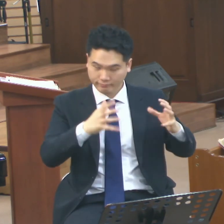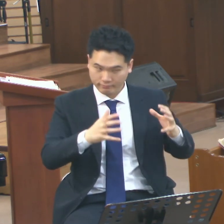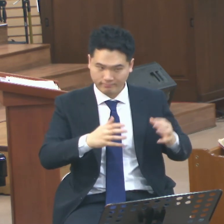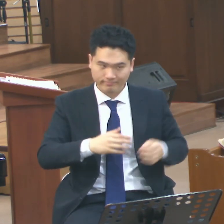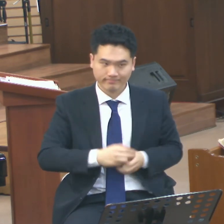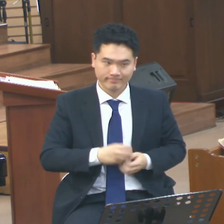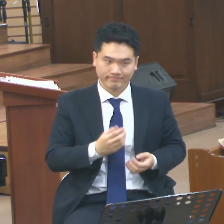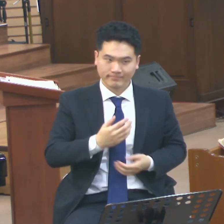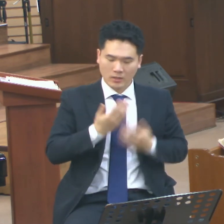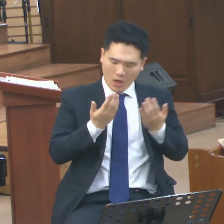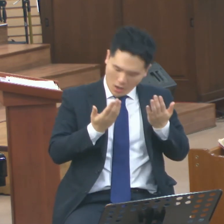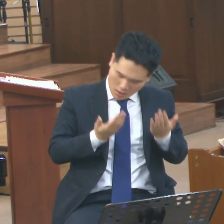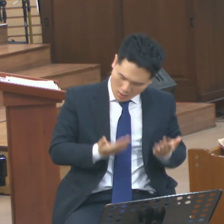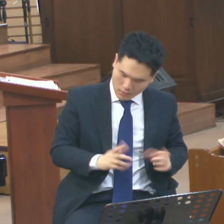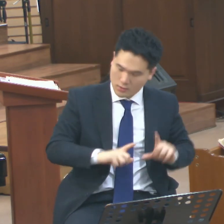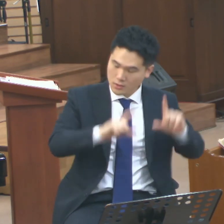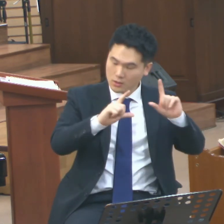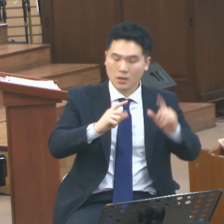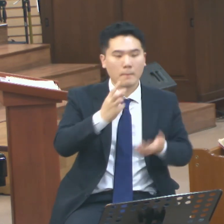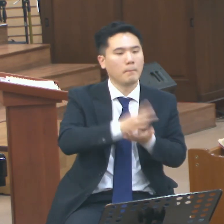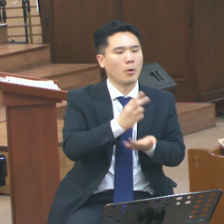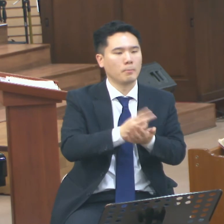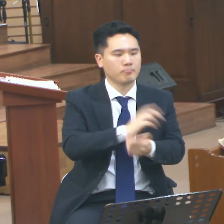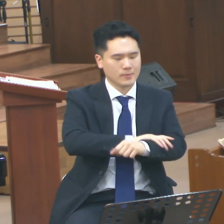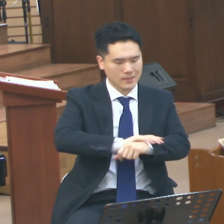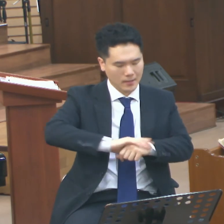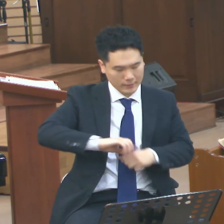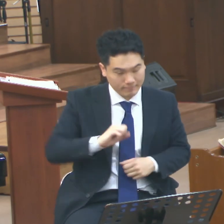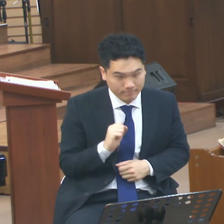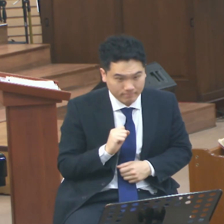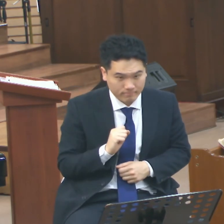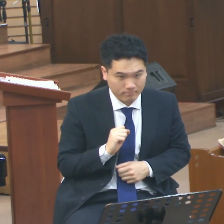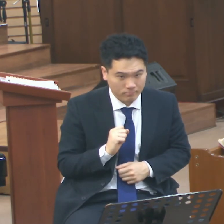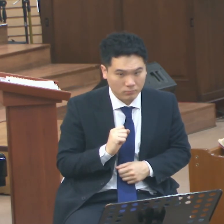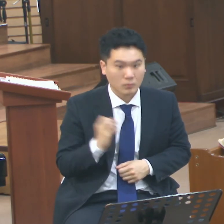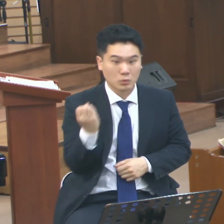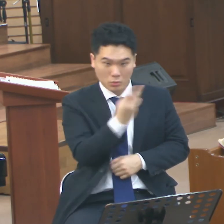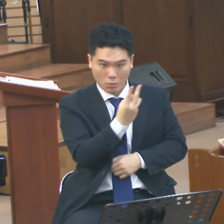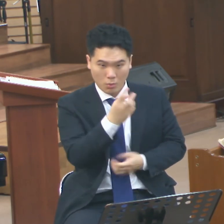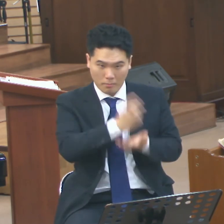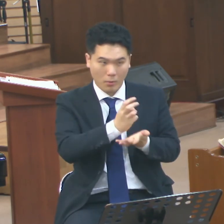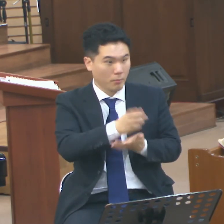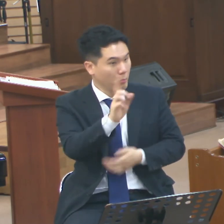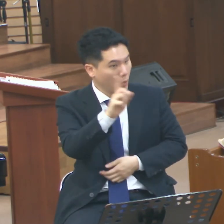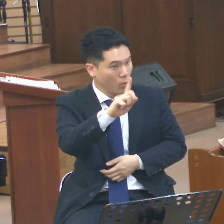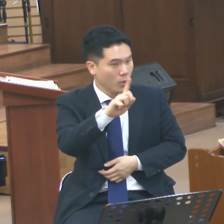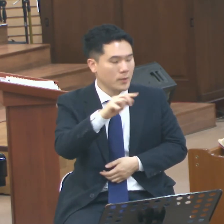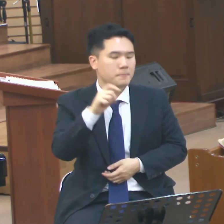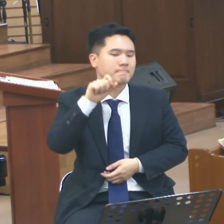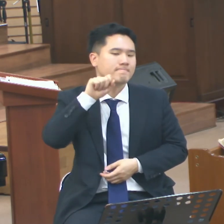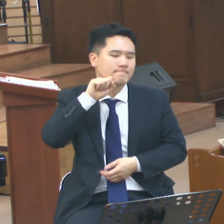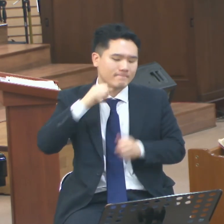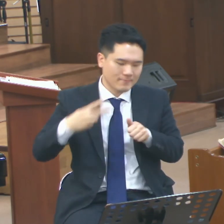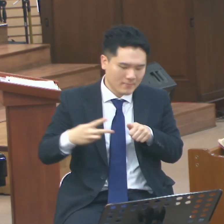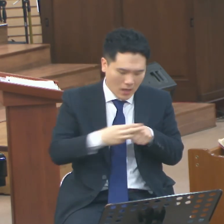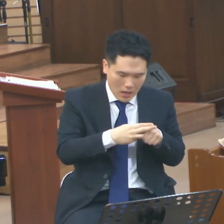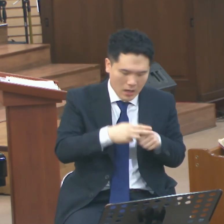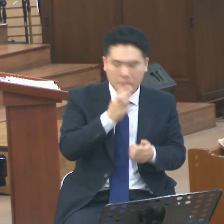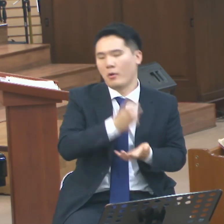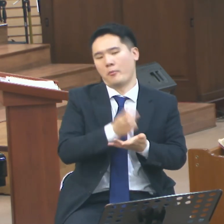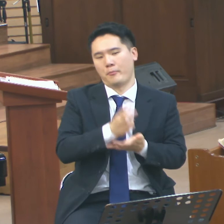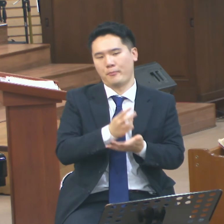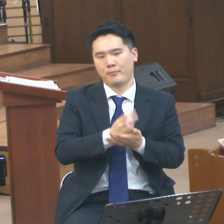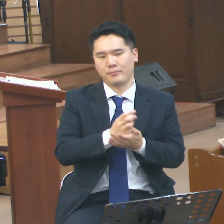열심히 지키는데 할례법이 또 있어요. 할례법. 난지 8일 만에 사내 아이를 할례를 행하는 거예요.